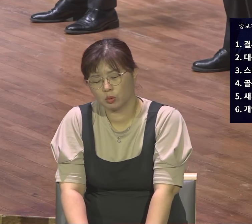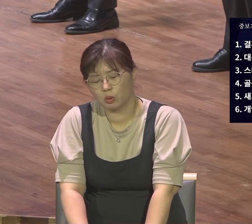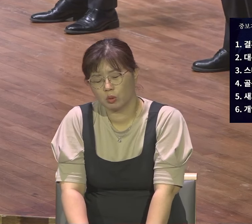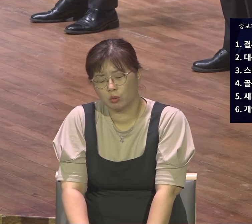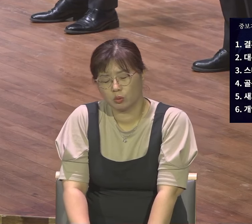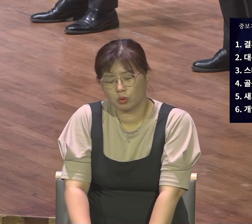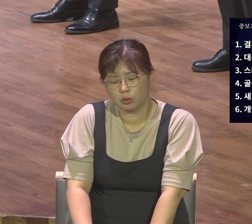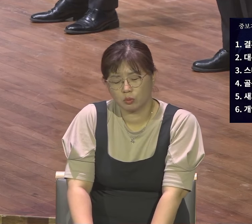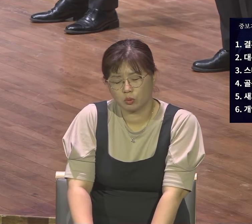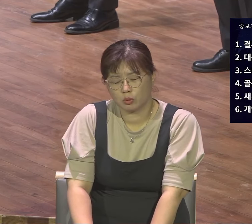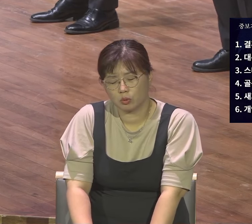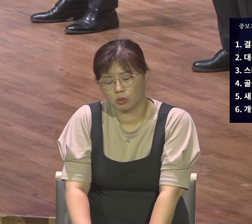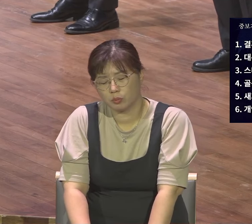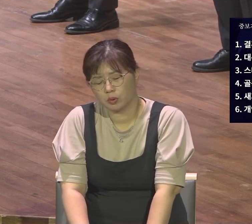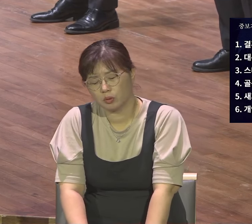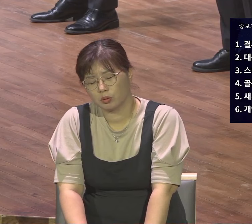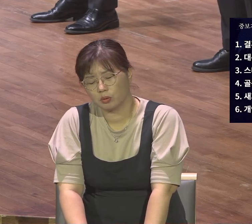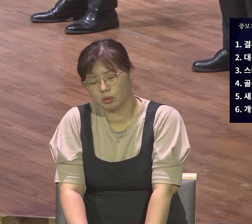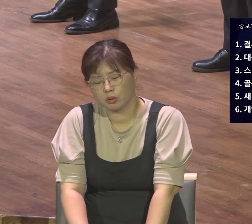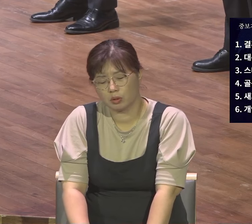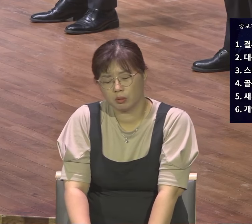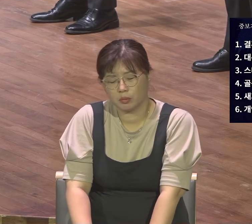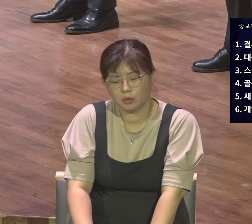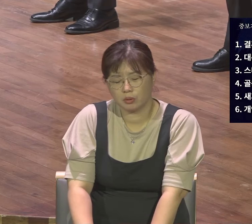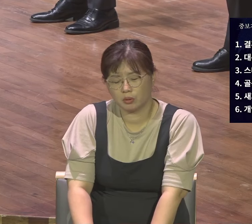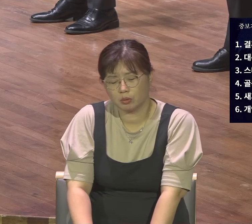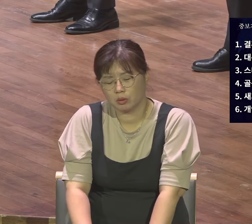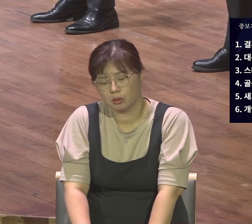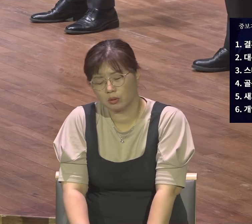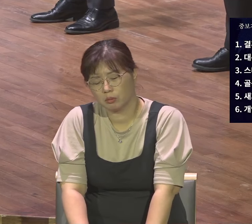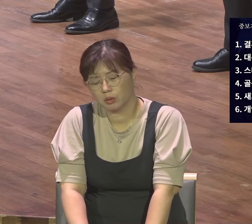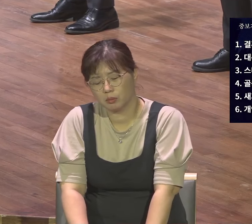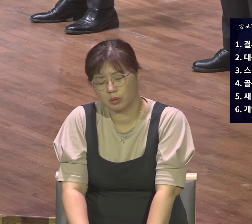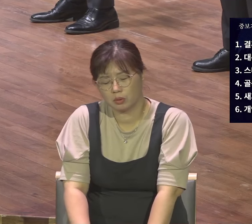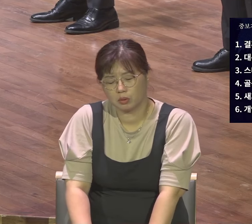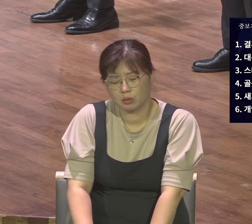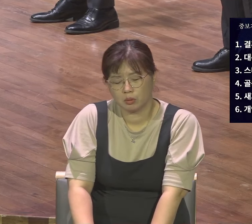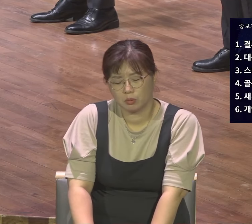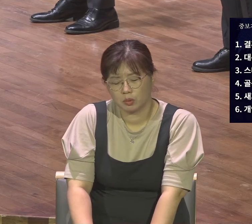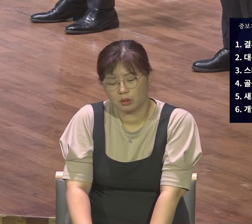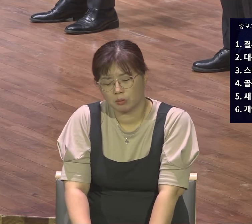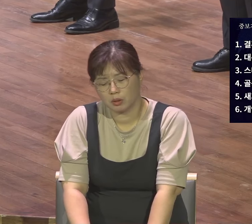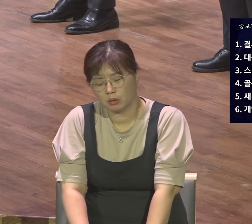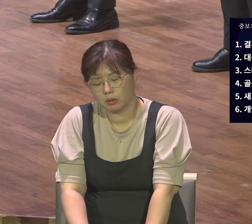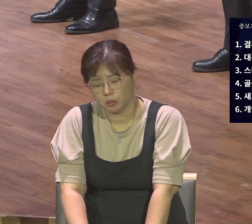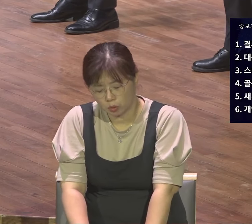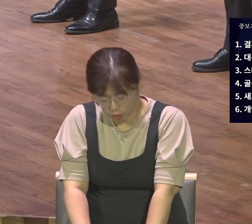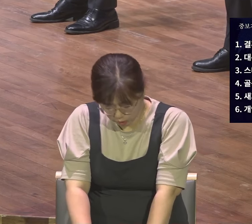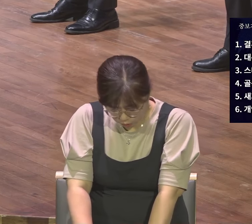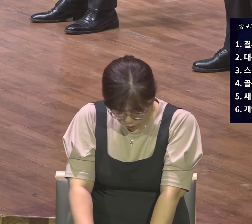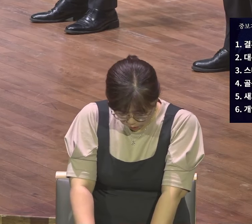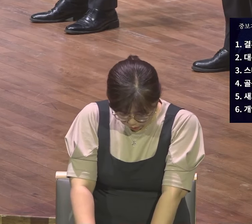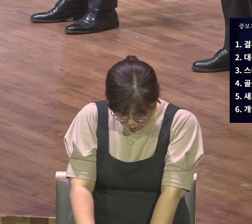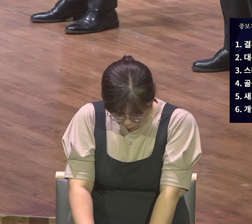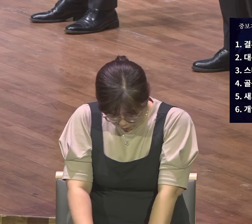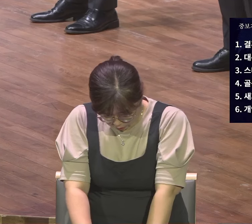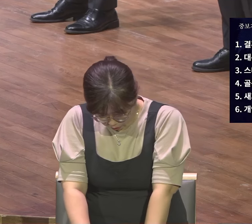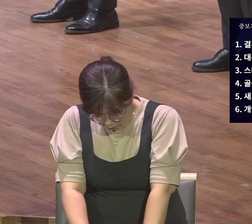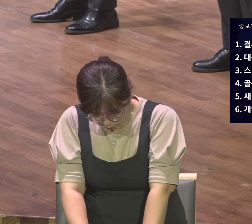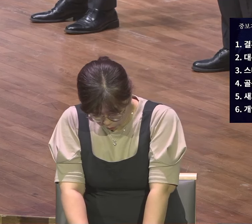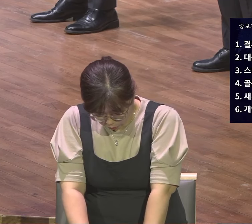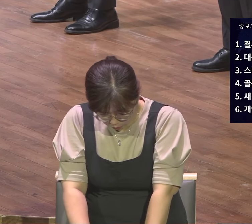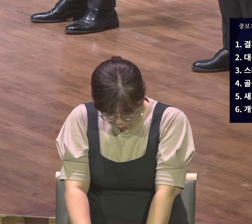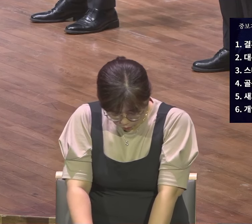일어나게 도와주시옵시며, 현장에 하나님 정말 장막선을 넓혀나가는 우리 귀한 모든 사역자들 중립자들 될 수